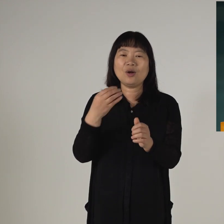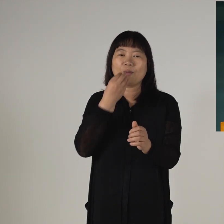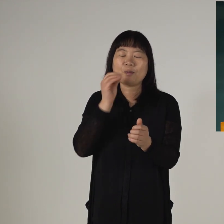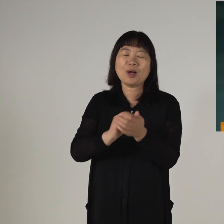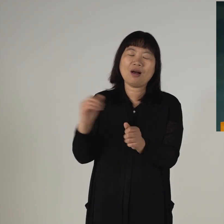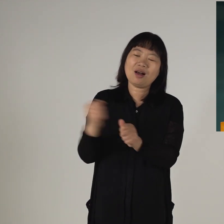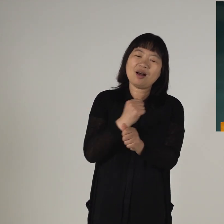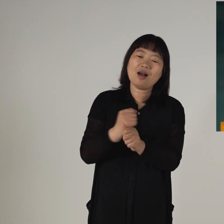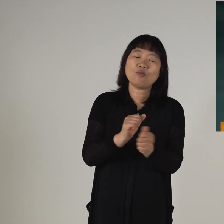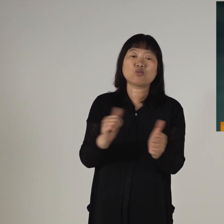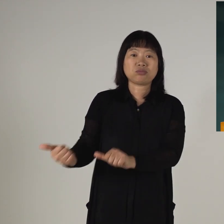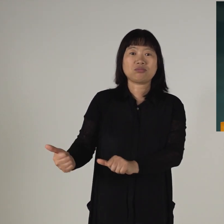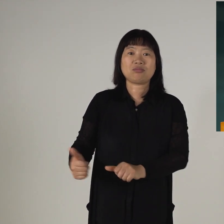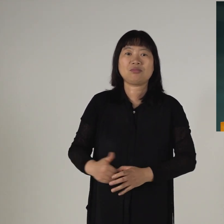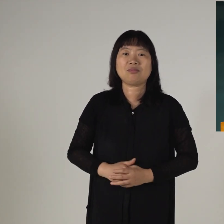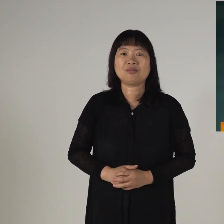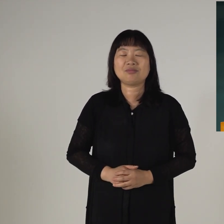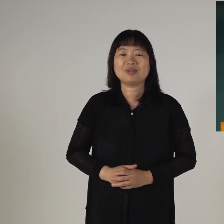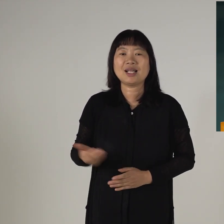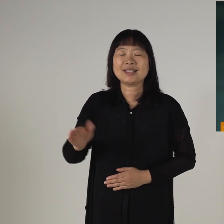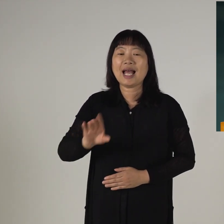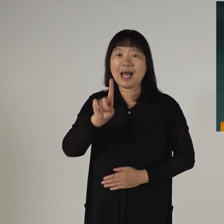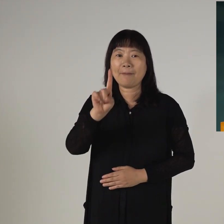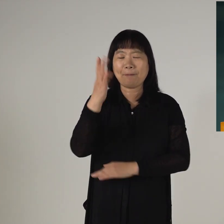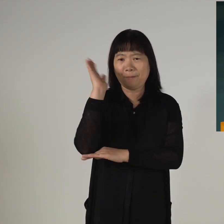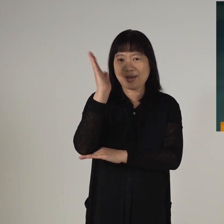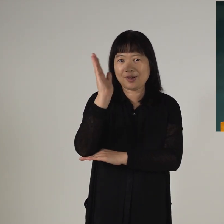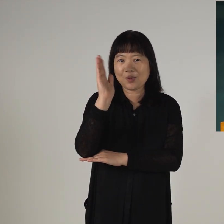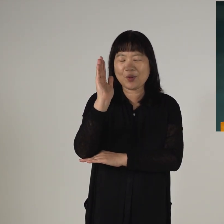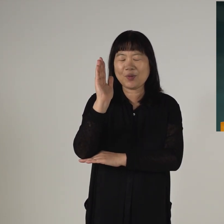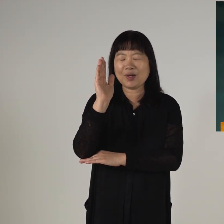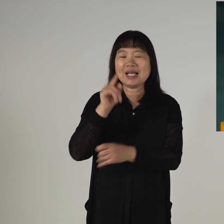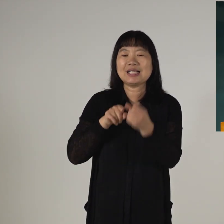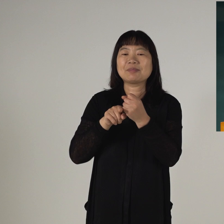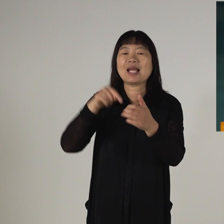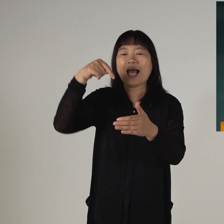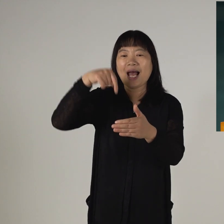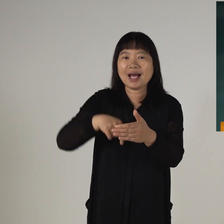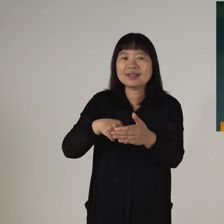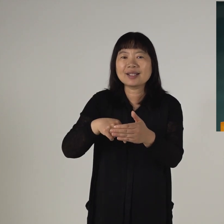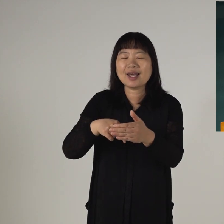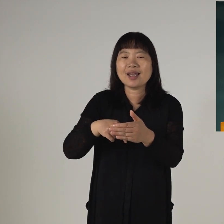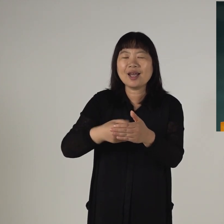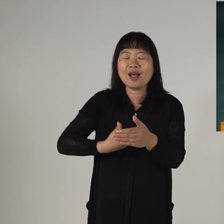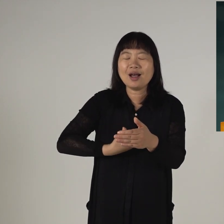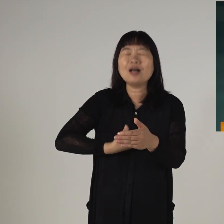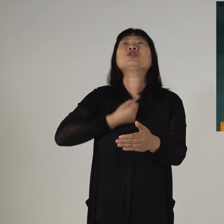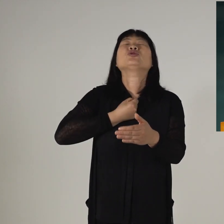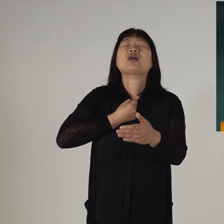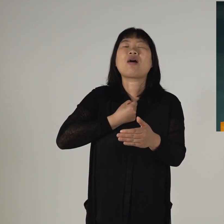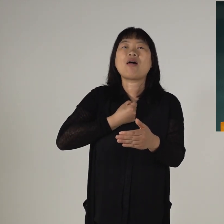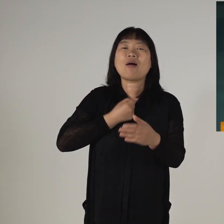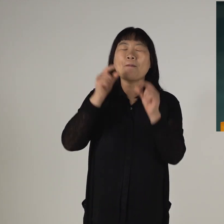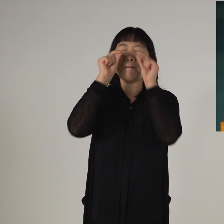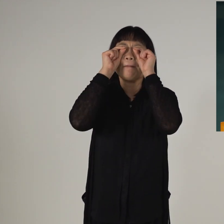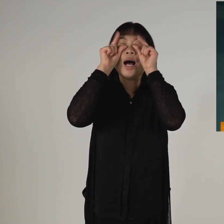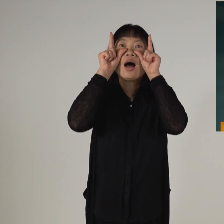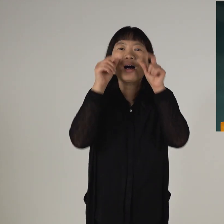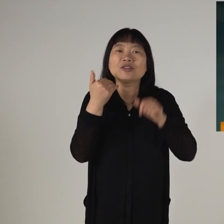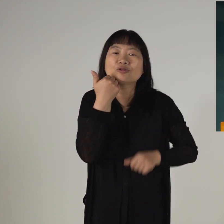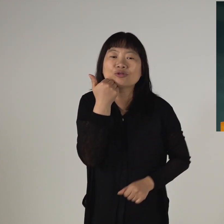죽어요. 근데 그 한편 설교의 메시지 속에 누가 충격을 받죠?